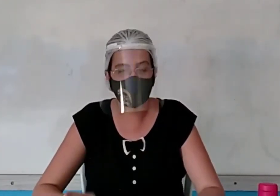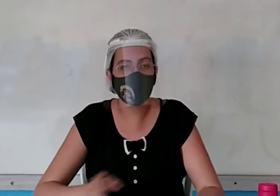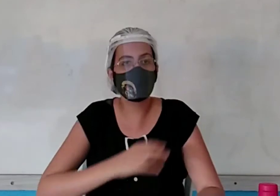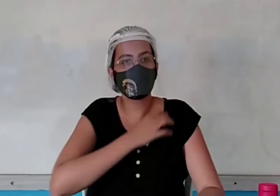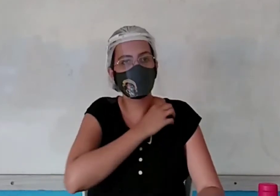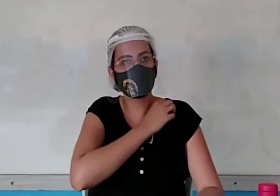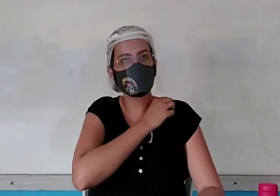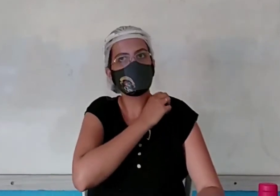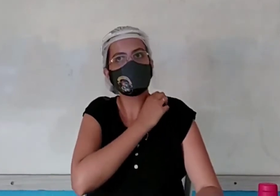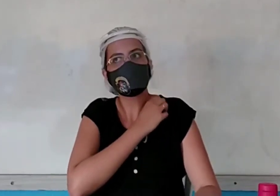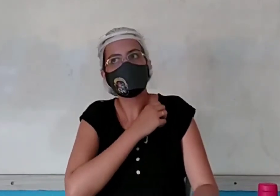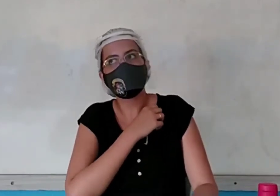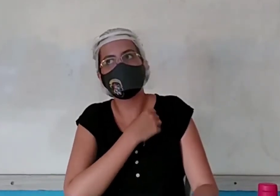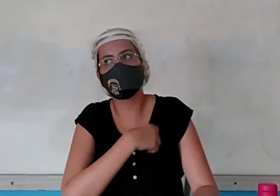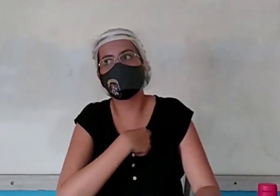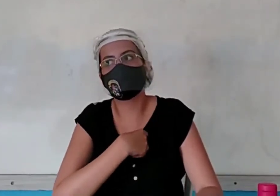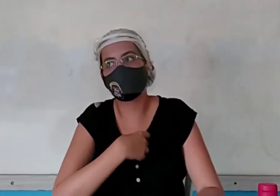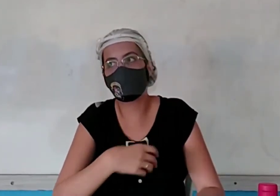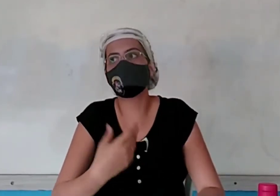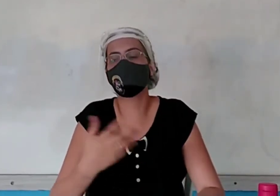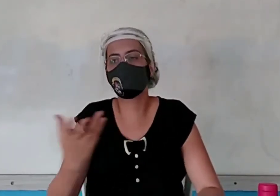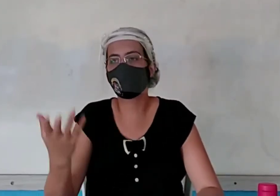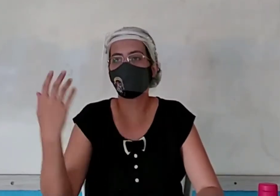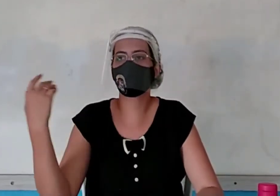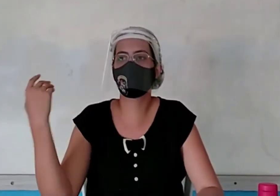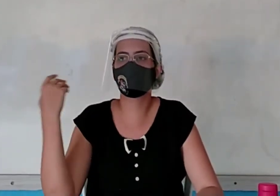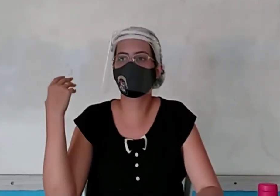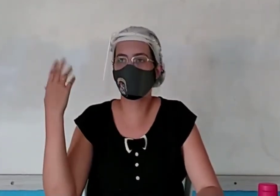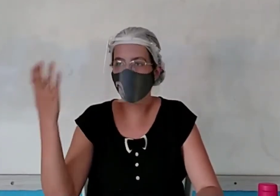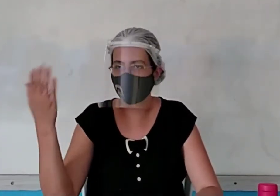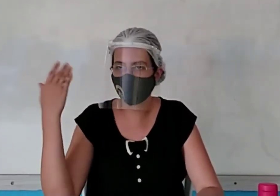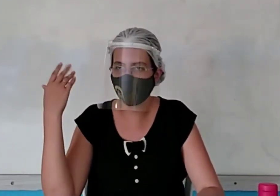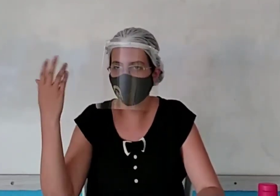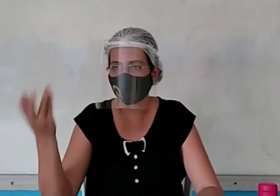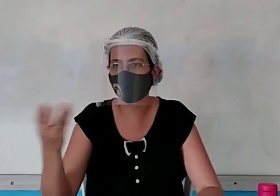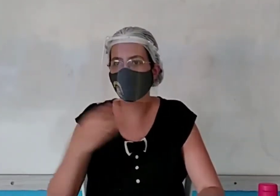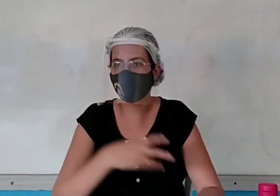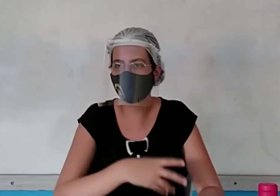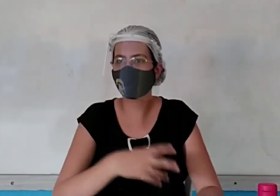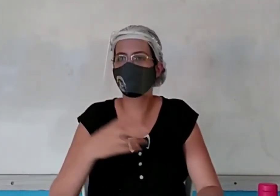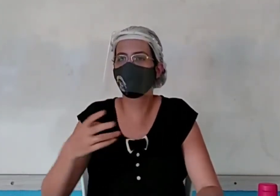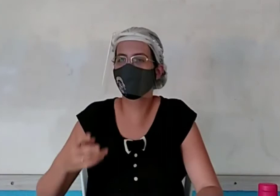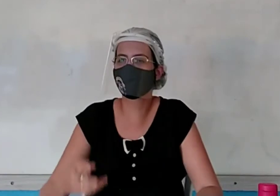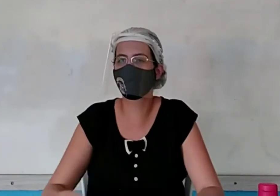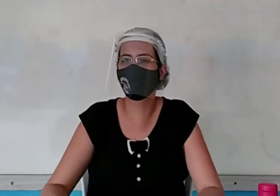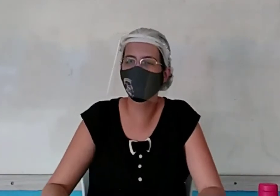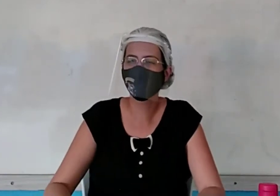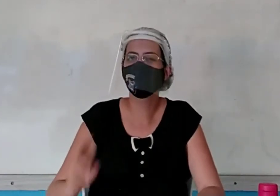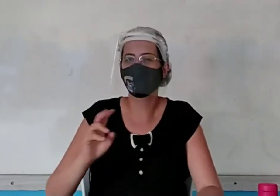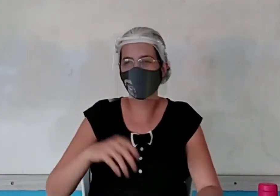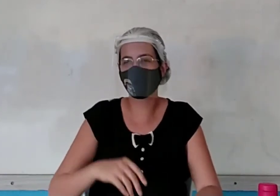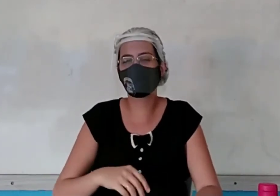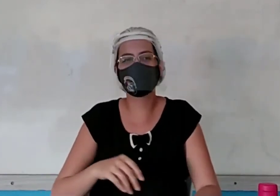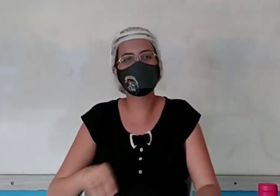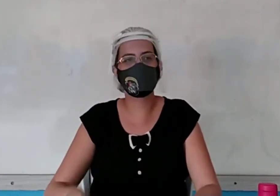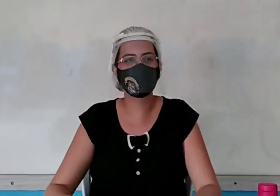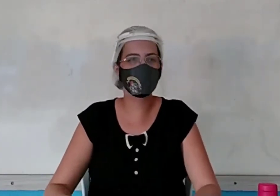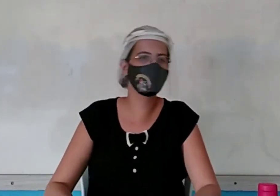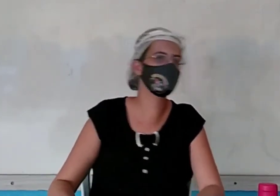Então, justamente, na verdade, é por isso que os carros têm. É justamente para a gente jogar, entendeu? Que nem os cachorrinhos.